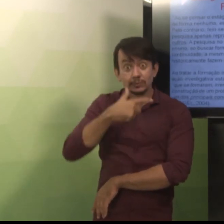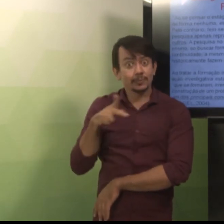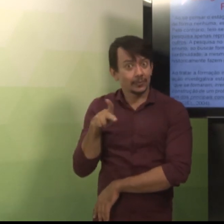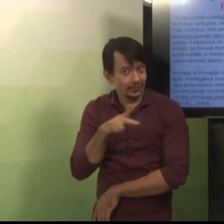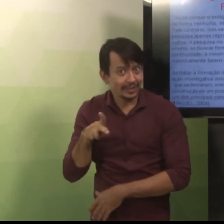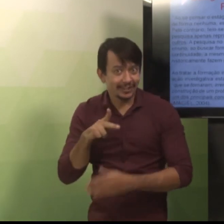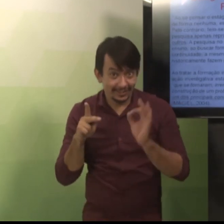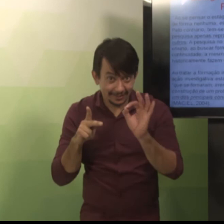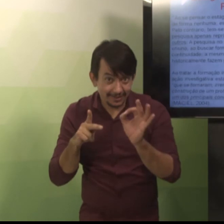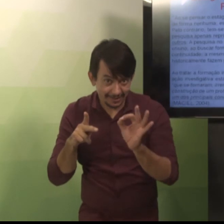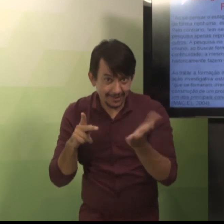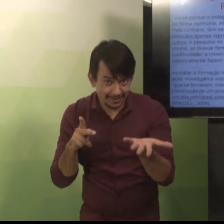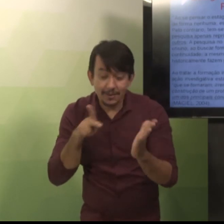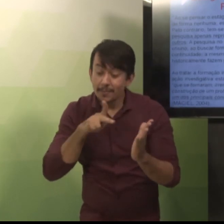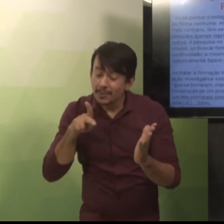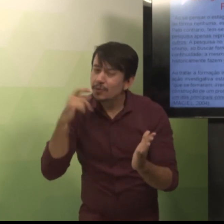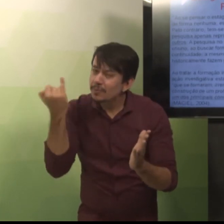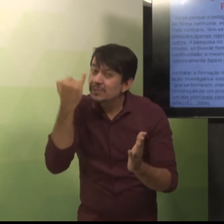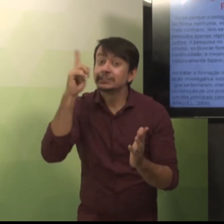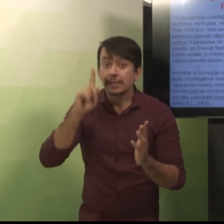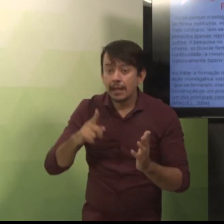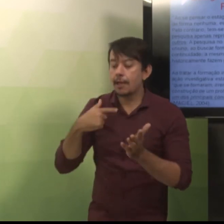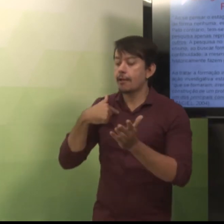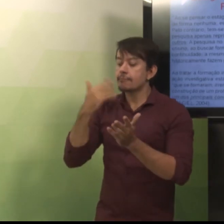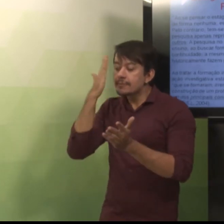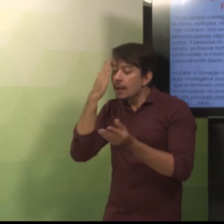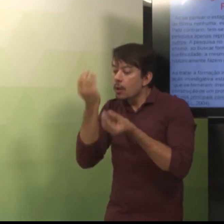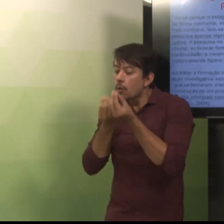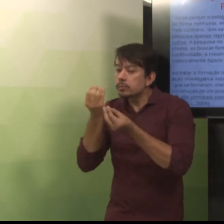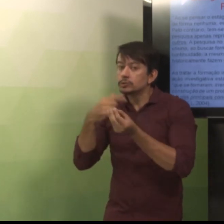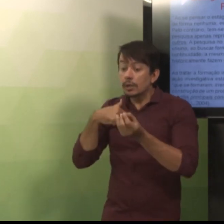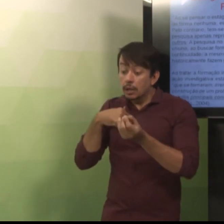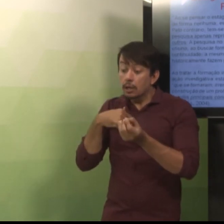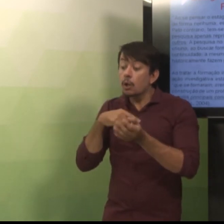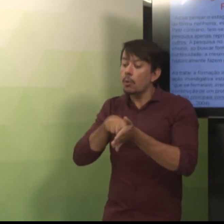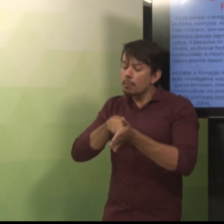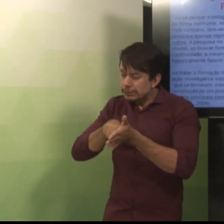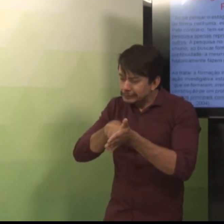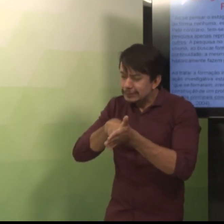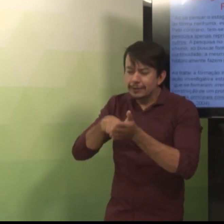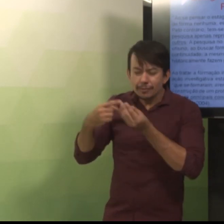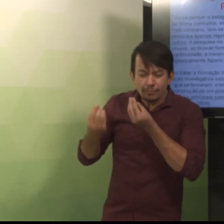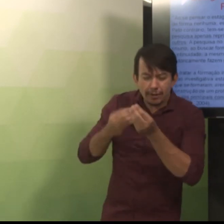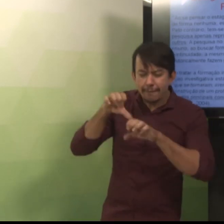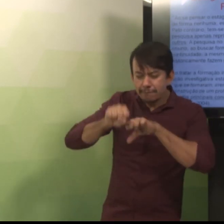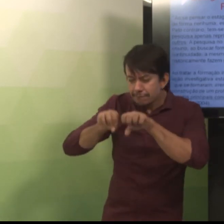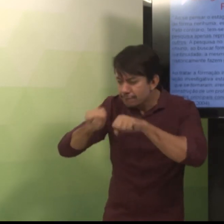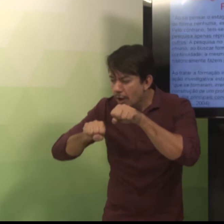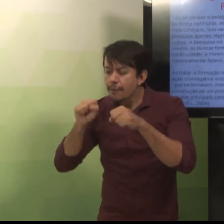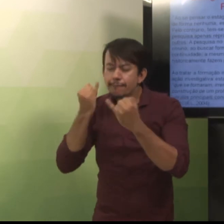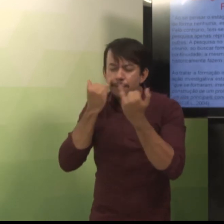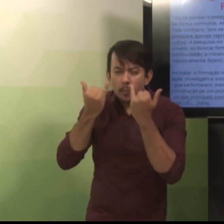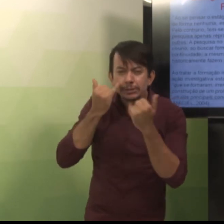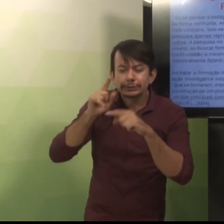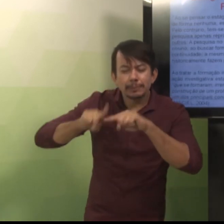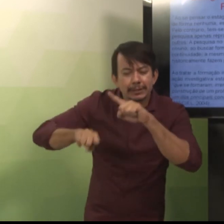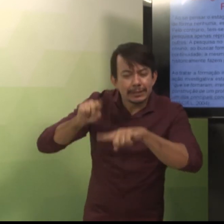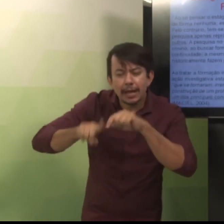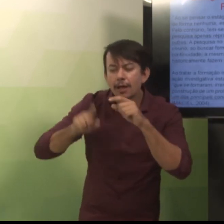preciso valorizar o meu trabalho e me valorizar como professor. Então, é necessário que haja pesquisa, busque